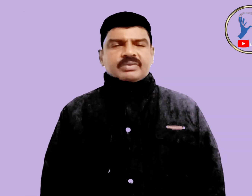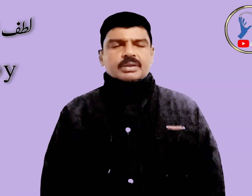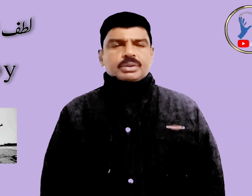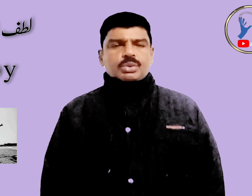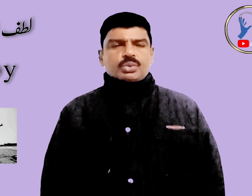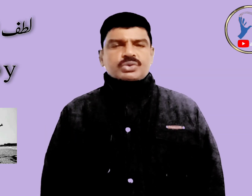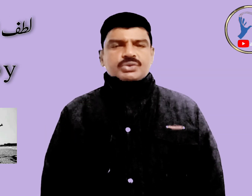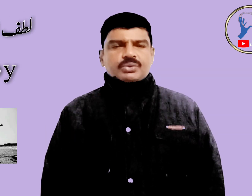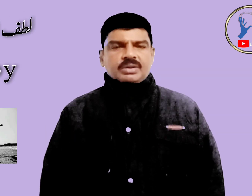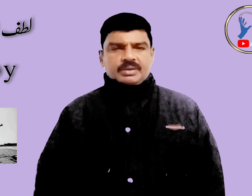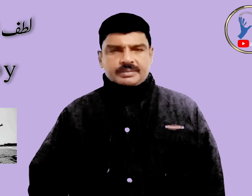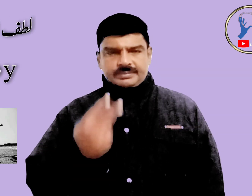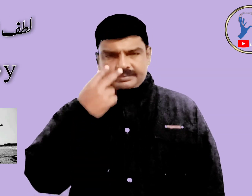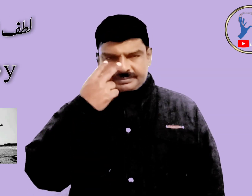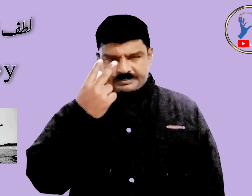लुत्फ अंदोज होना,